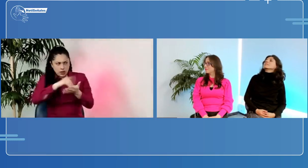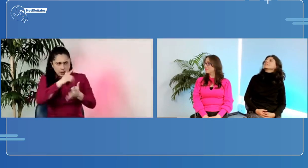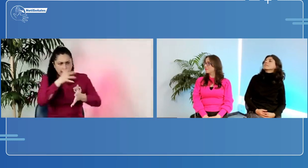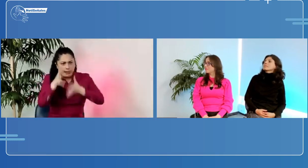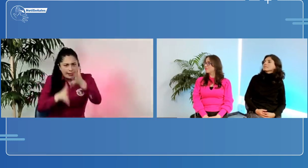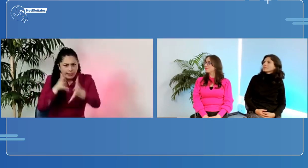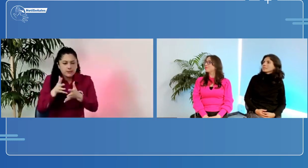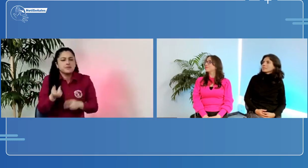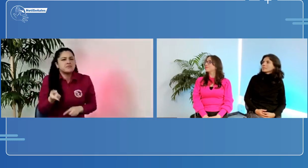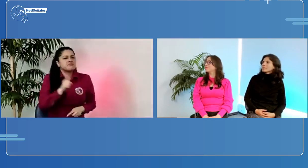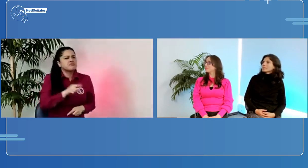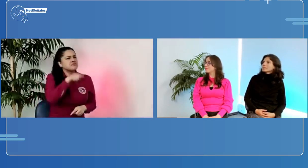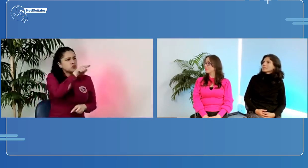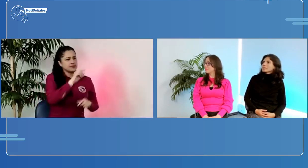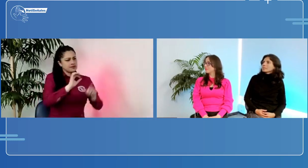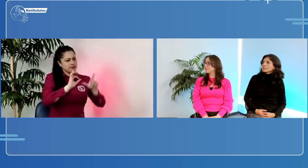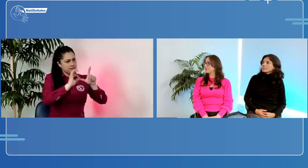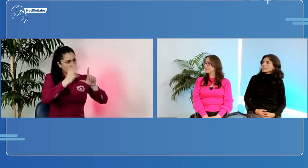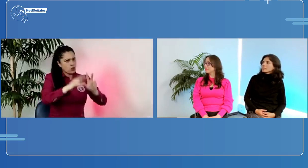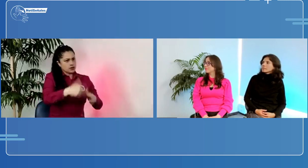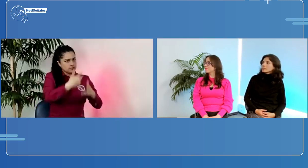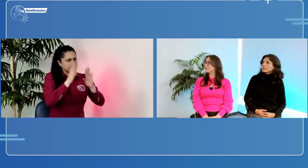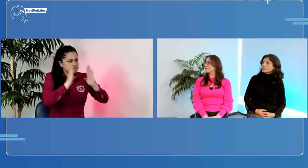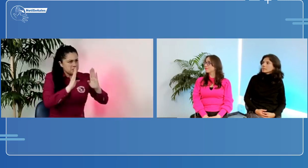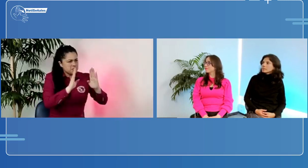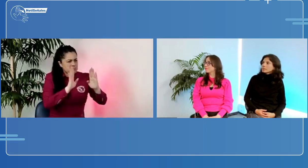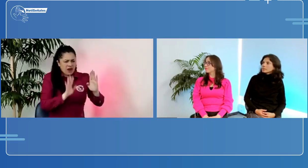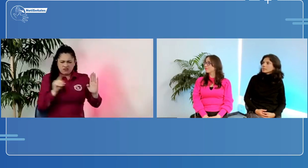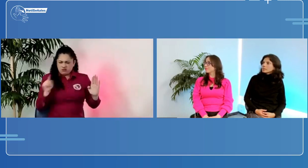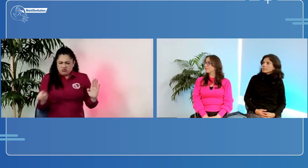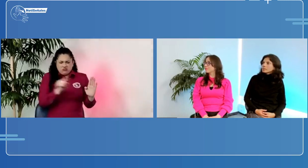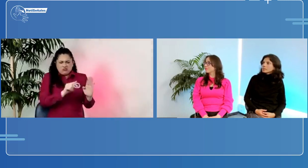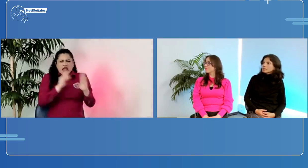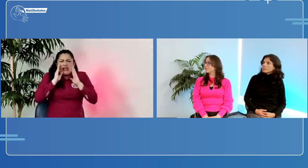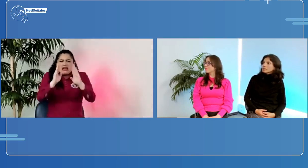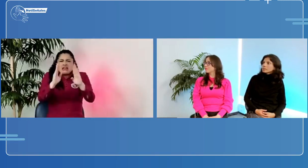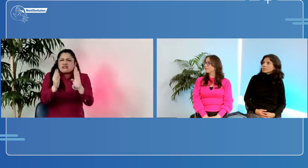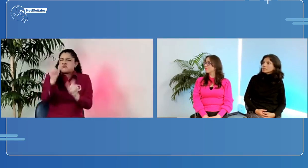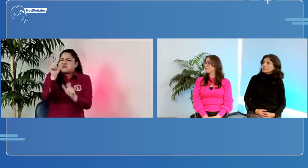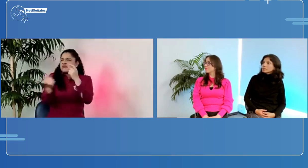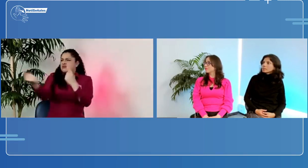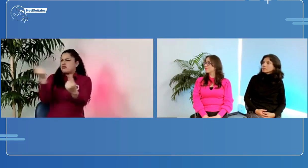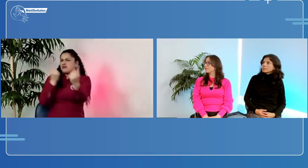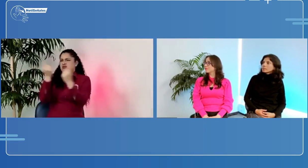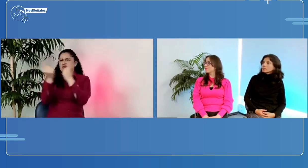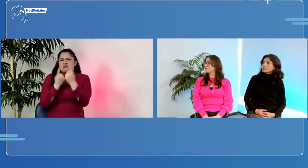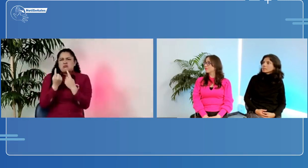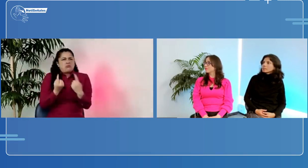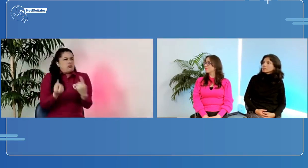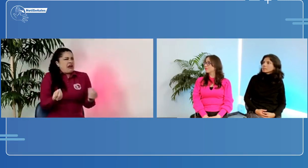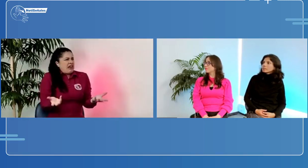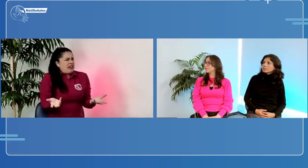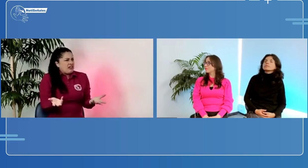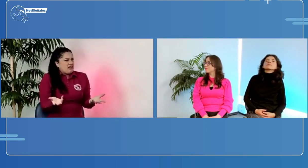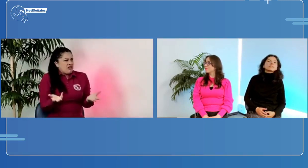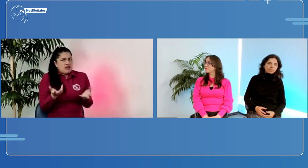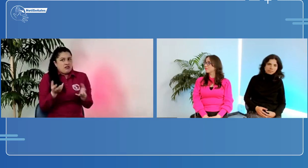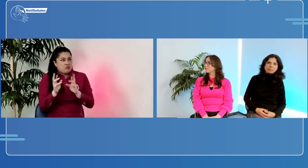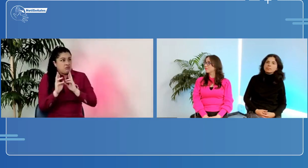la dirección que nos diste, que lo puedo repetir, y también, bueno, tenemos estas dos, tanto presencial como virtual, esta atención, pero ¿para qué